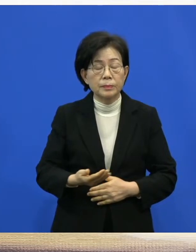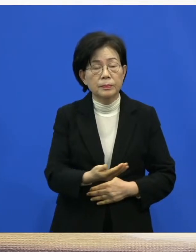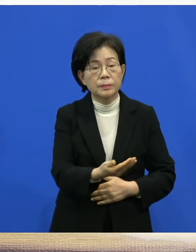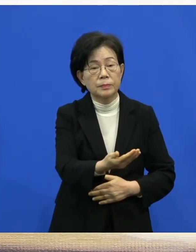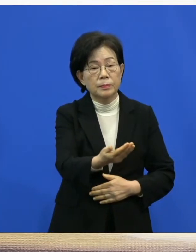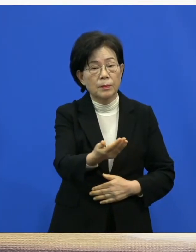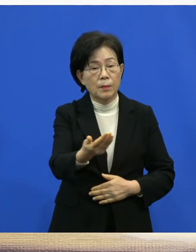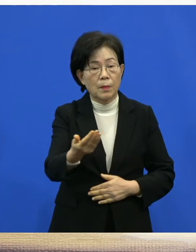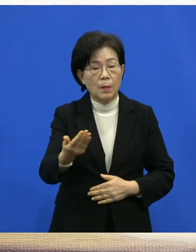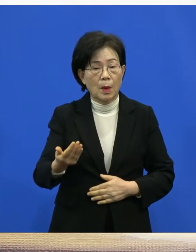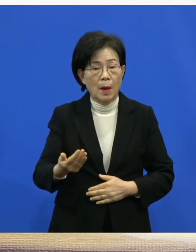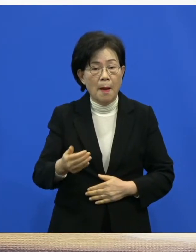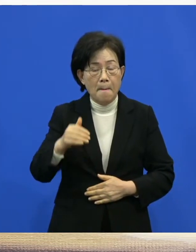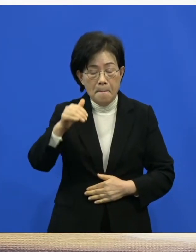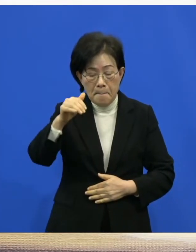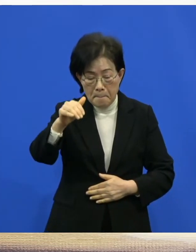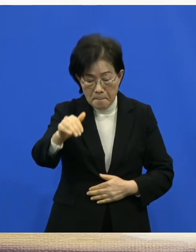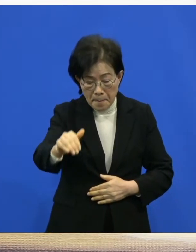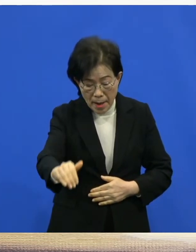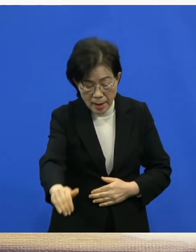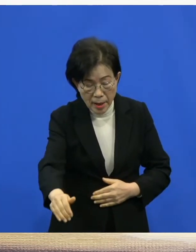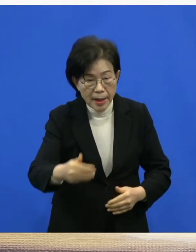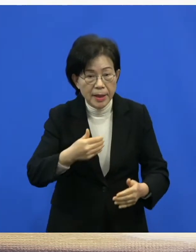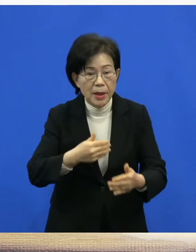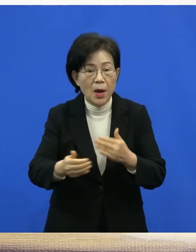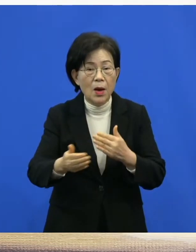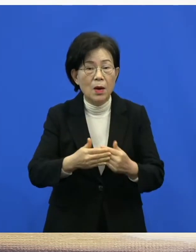여러분, 바닥으로 내려간 경험이 매우